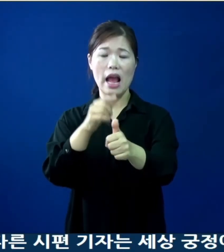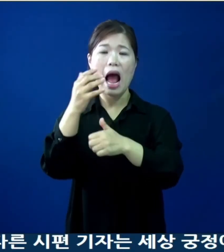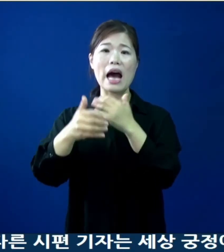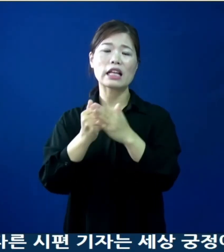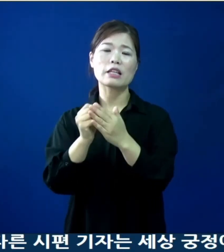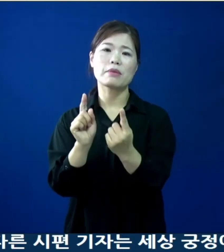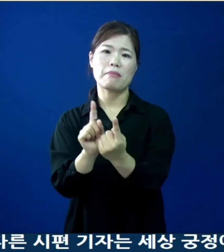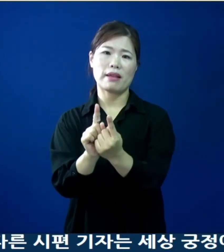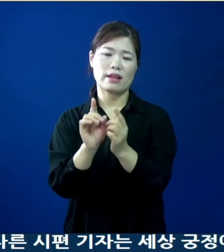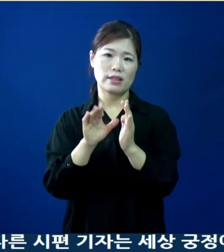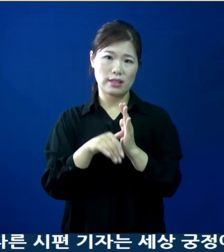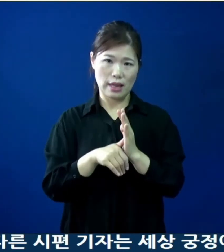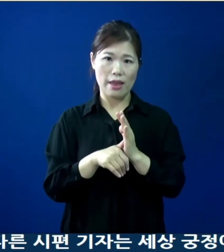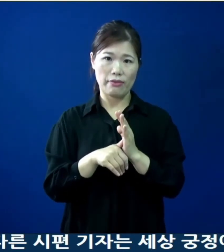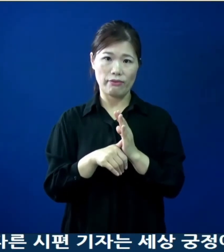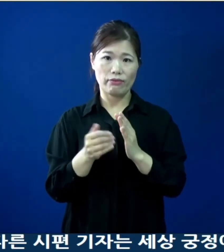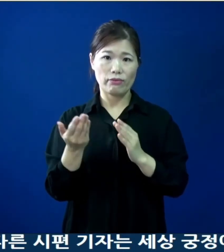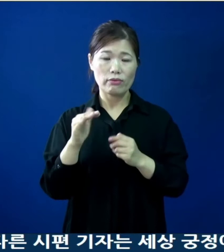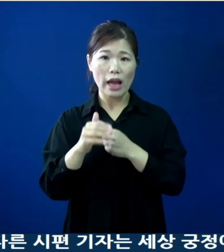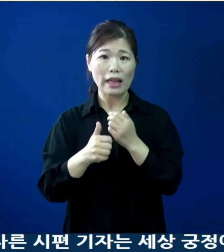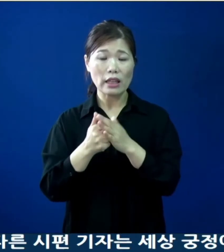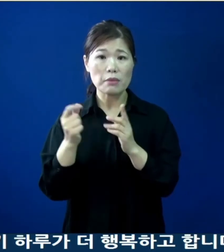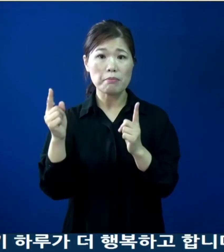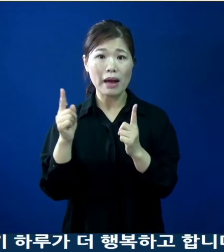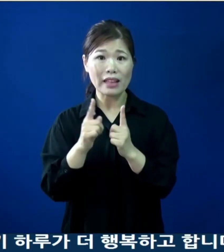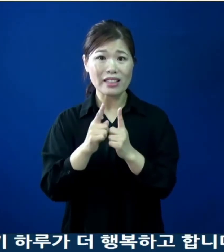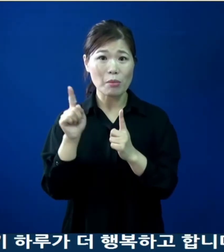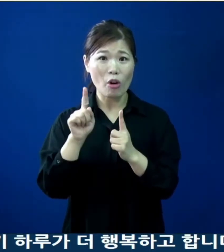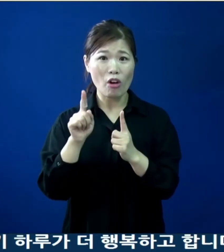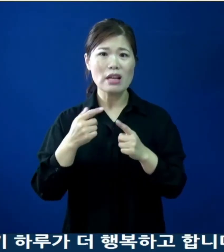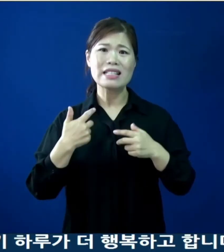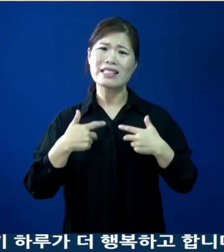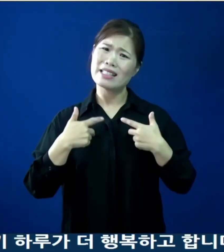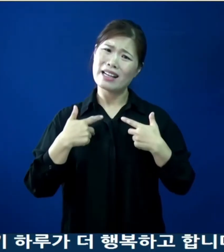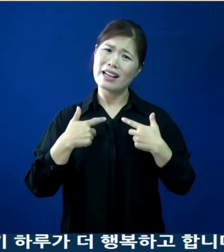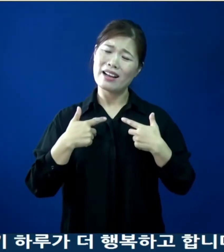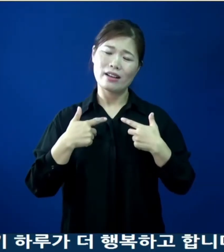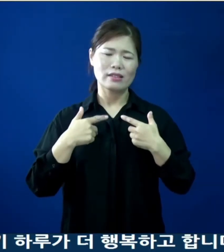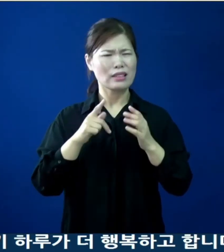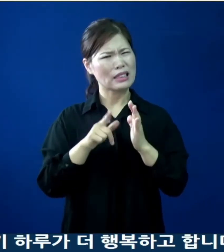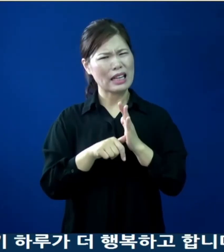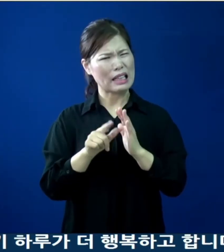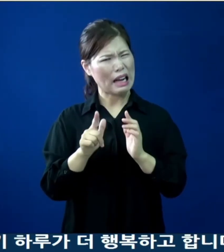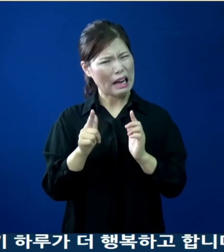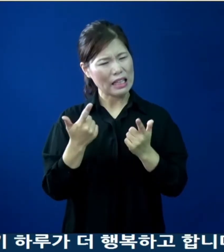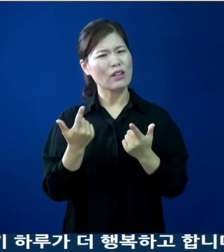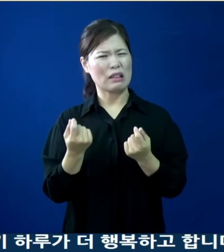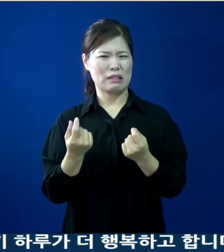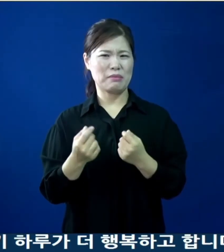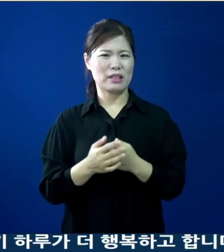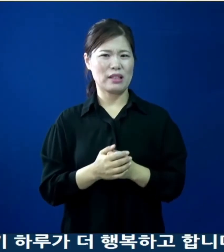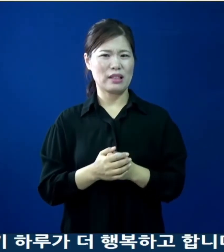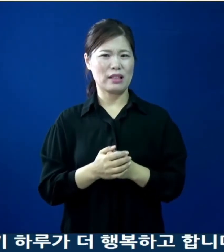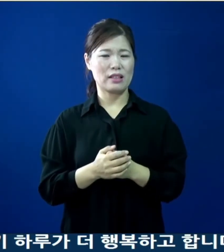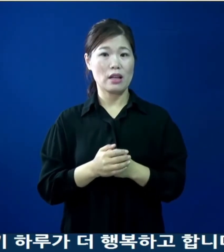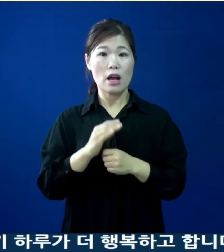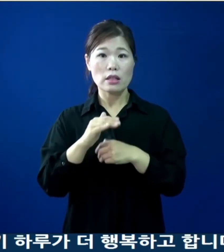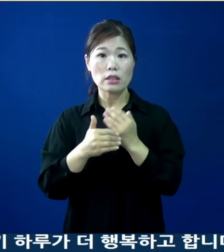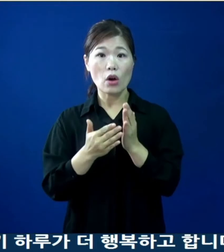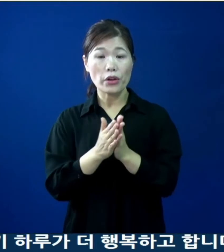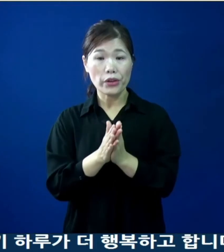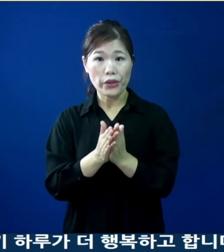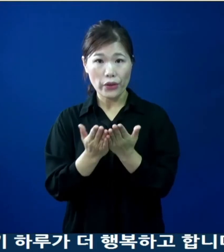시간인데 하나님 만나서 즐기는 시간 같지가 않습니다. 성경은 그